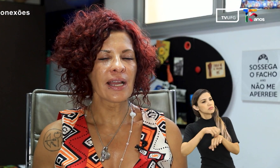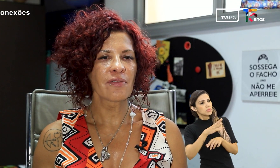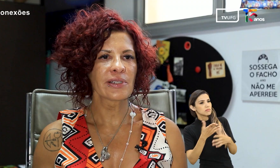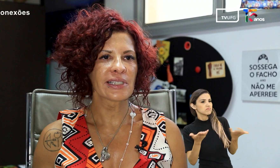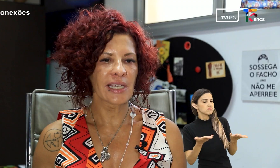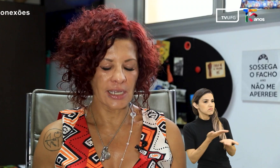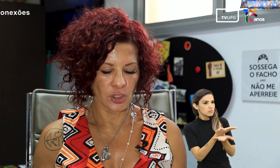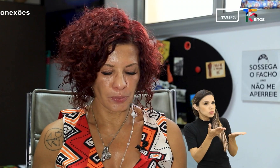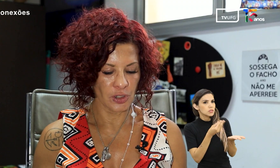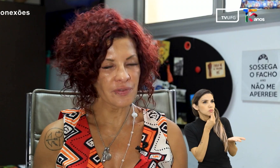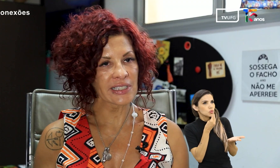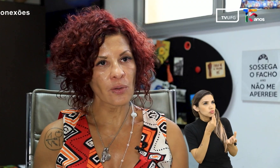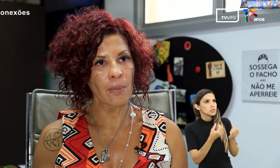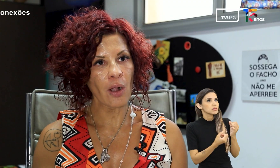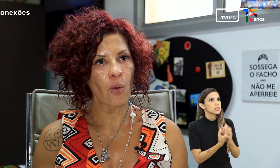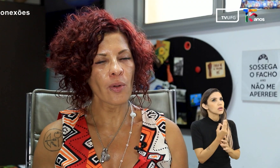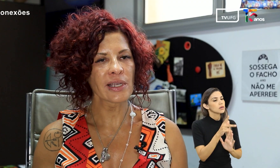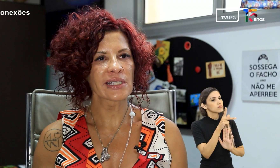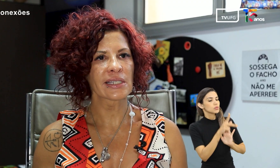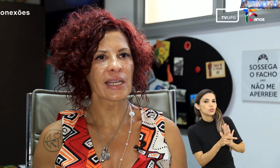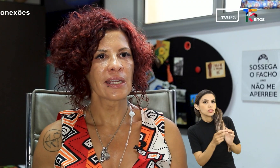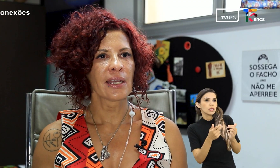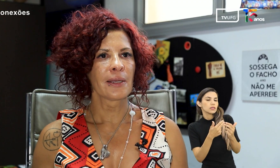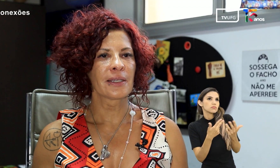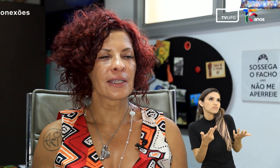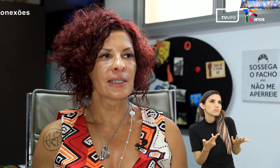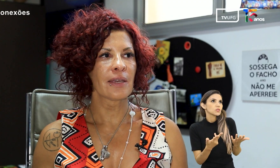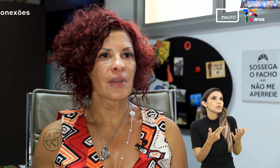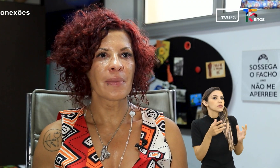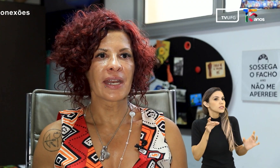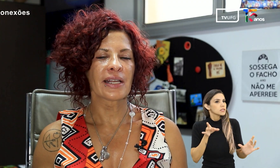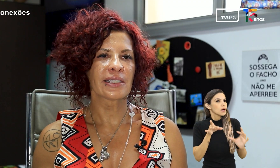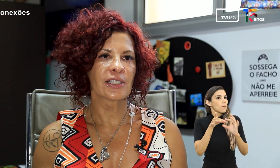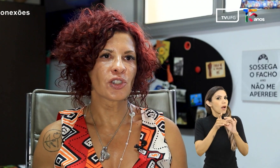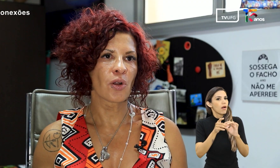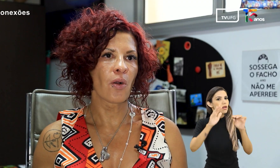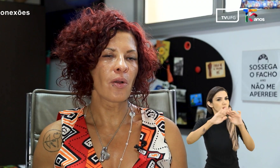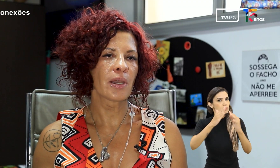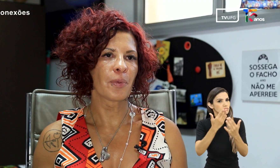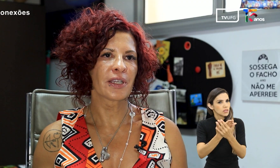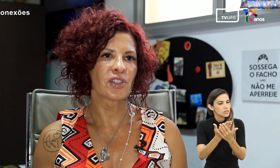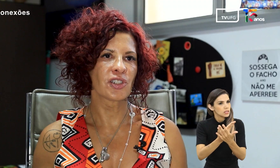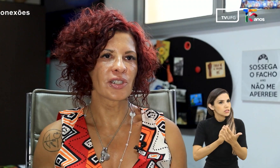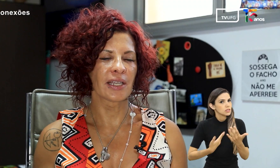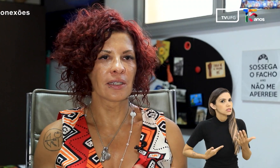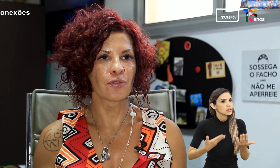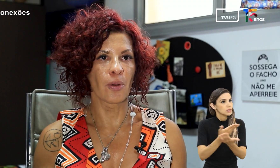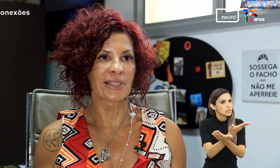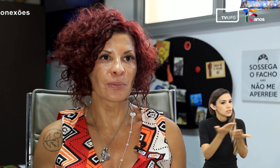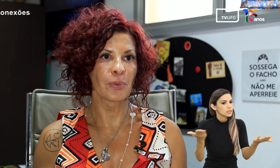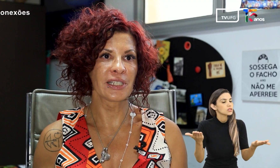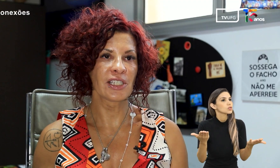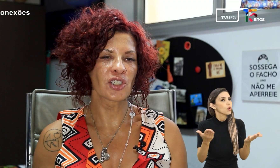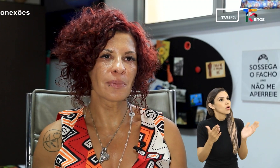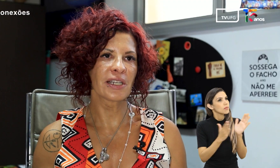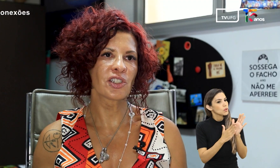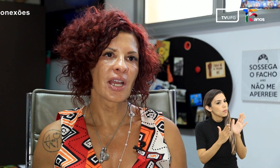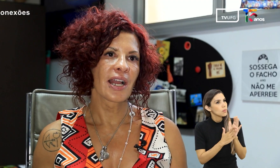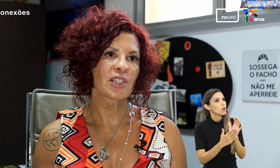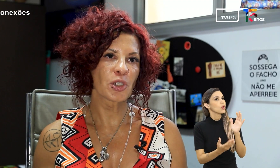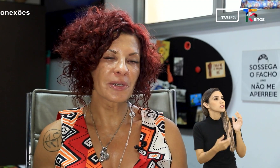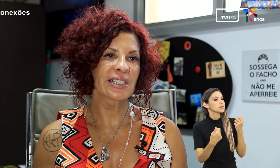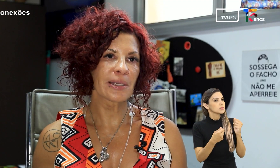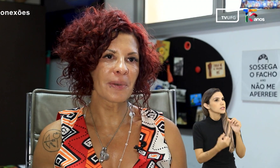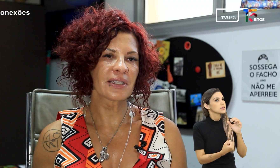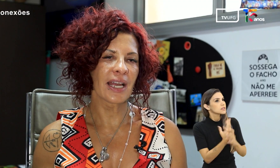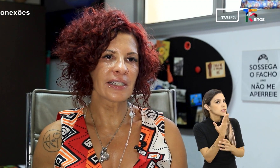disseram assim, vocês podiam fazer alguma coisa, né, que reverberasse na escola, porque a gente está aqui dando formação política, mas